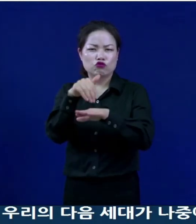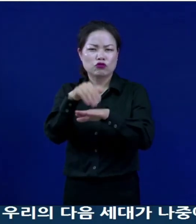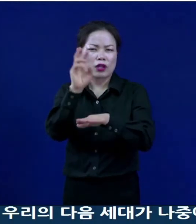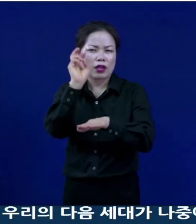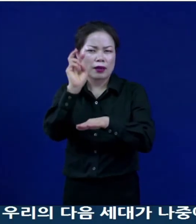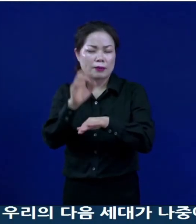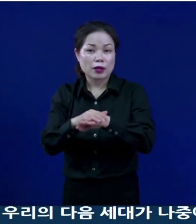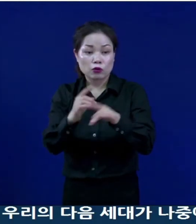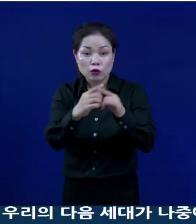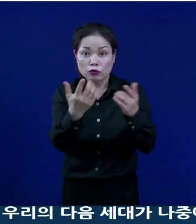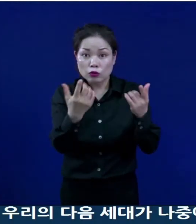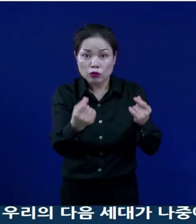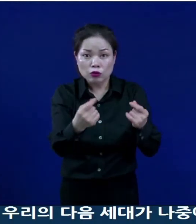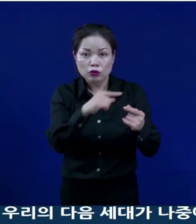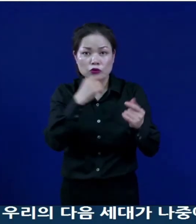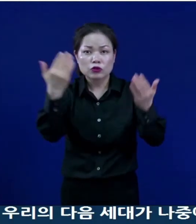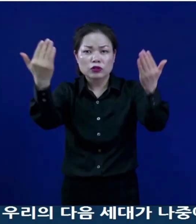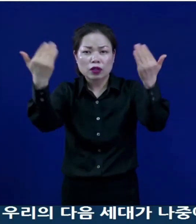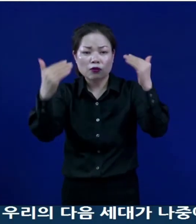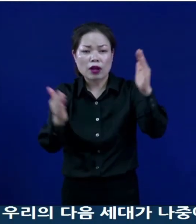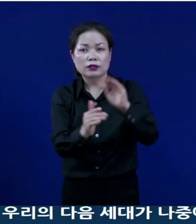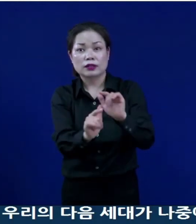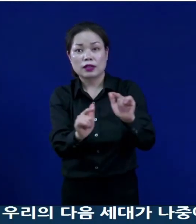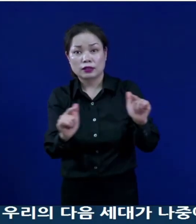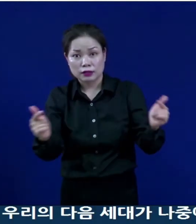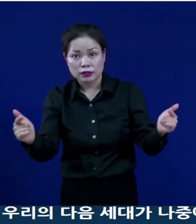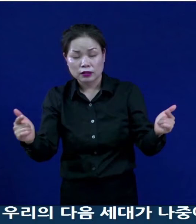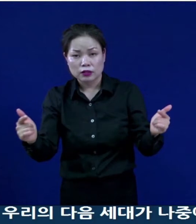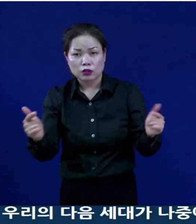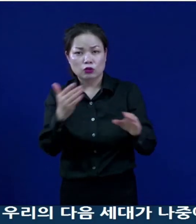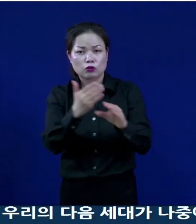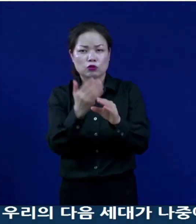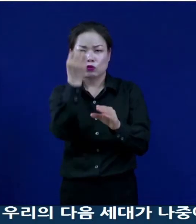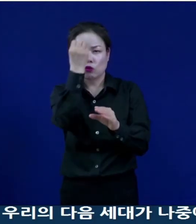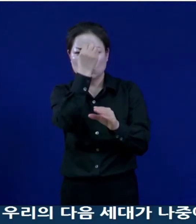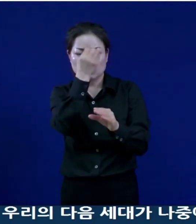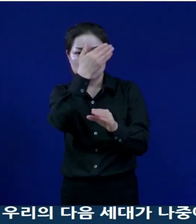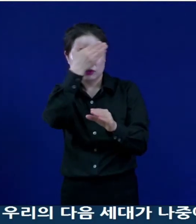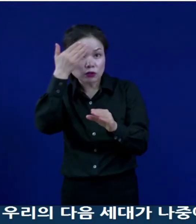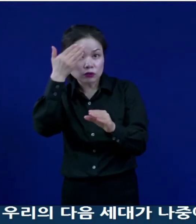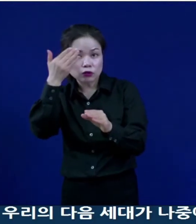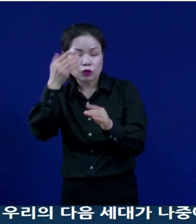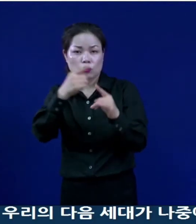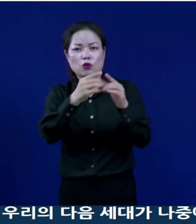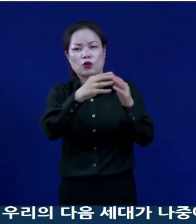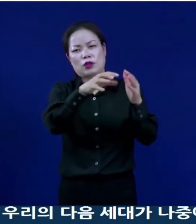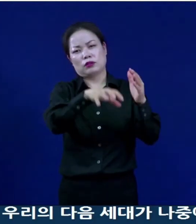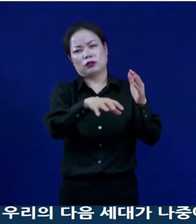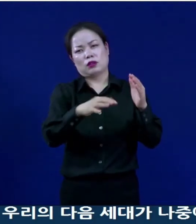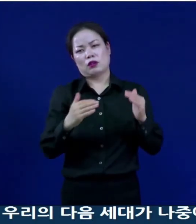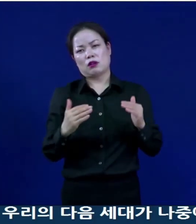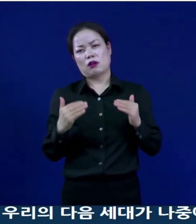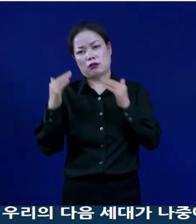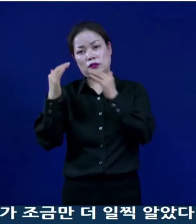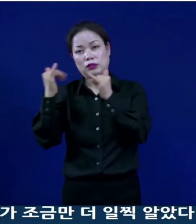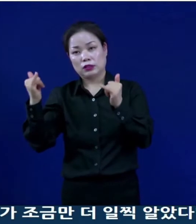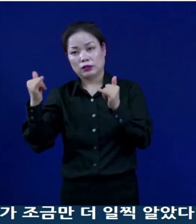교회도 마찬가지입니다. 주일학교 학생이나 중등부나 고등부나 청년들이 교회에서 어른들이